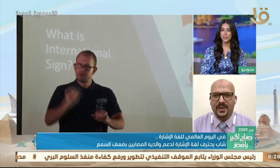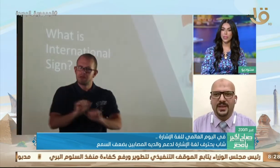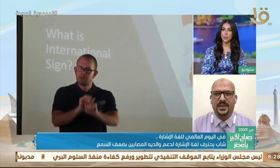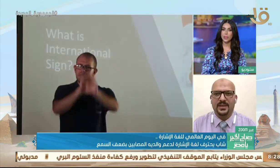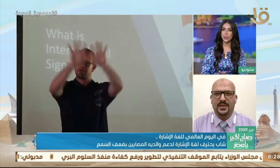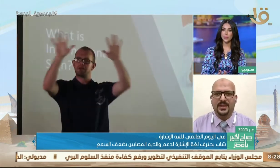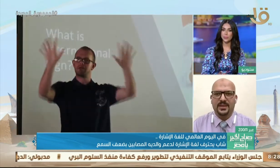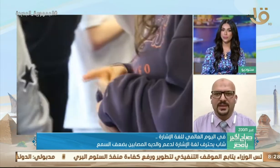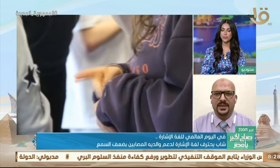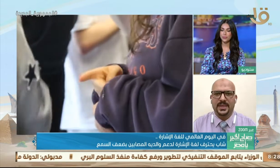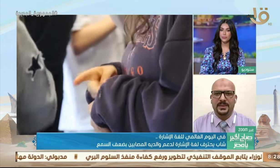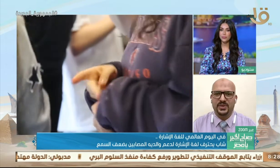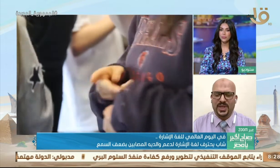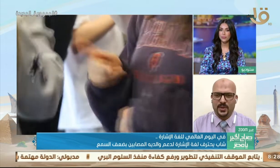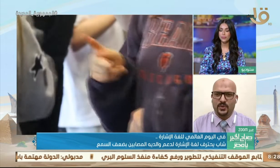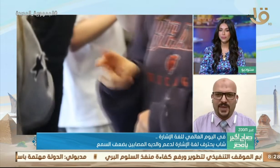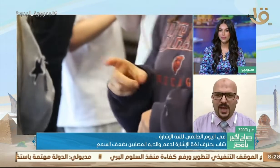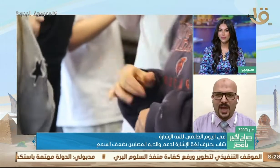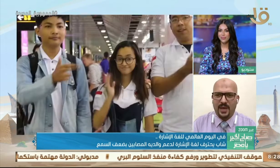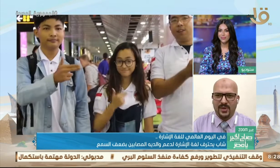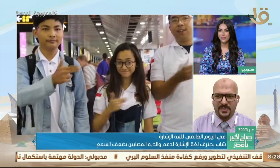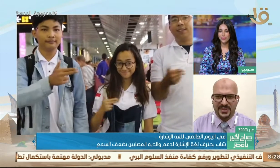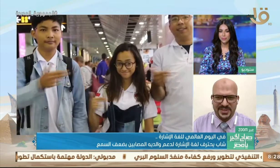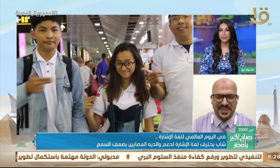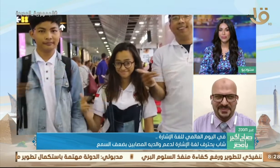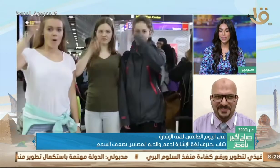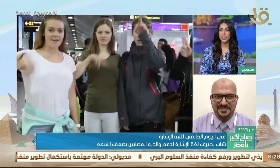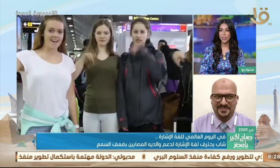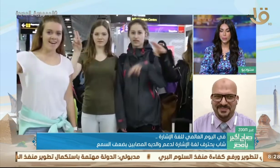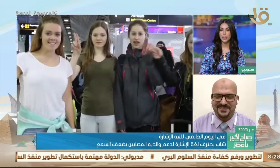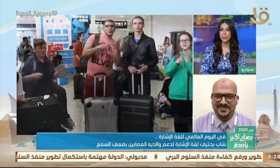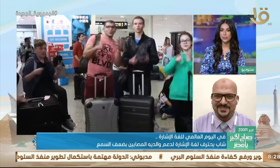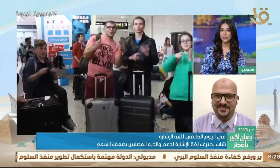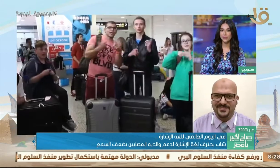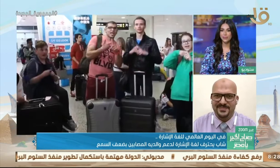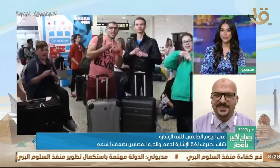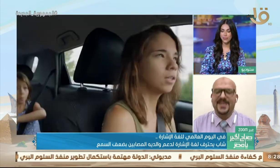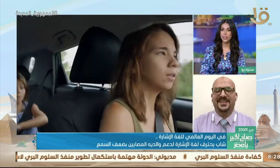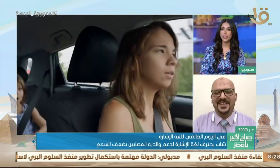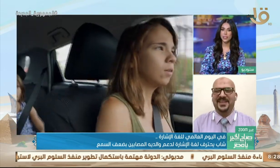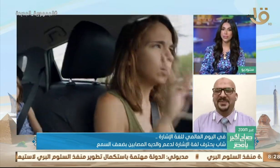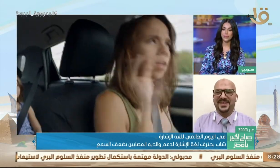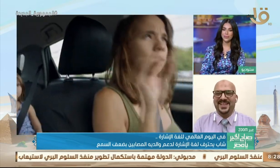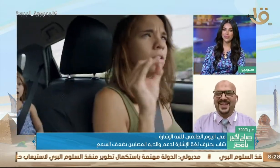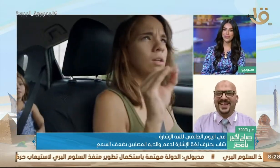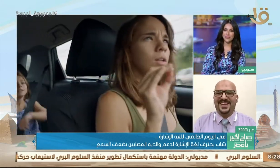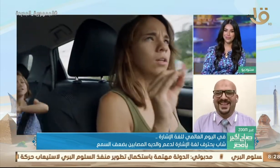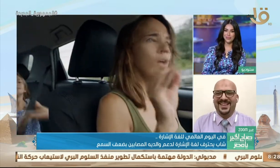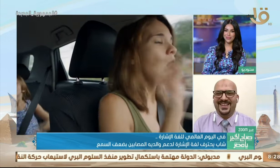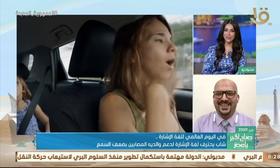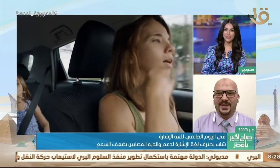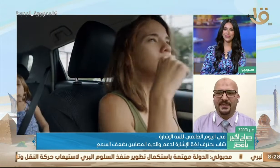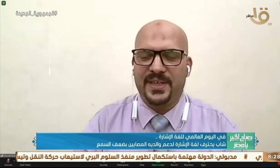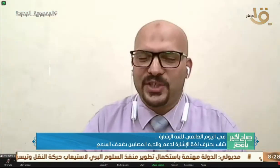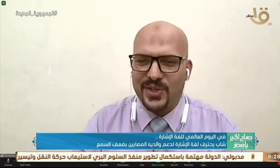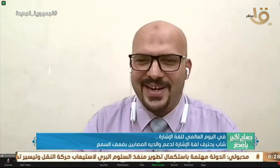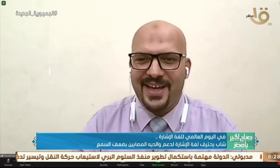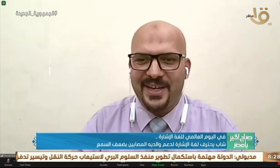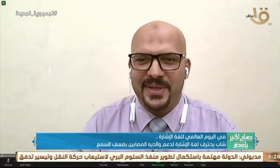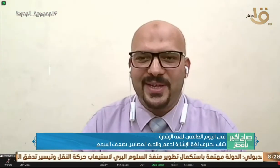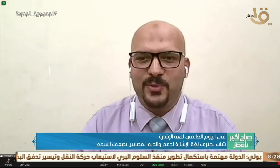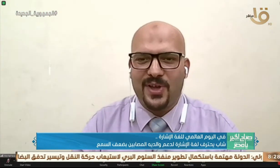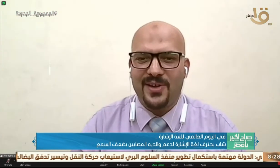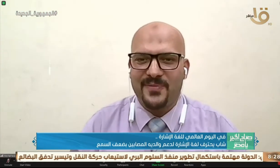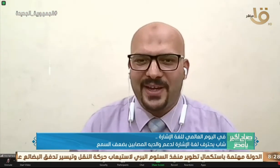عليها، يلا بينا يعني مش هتاخد أكتر من دقيقة. يلا بينا اتفضل. يلا بينا.